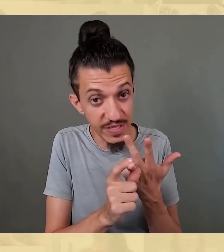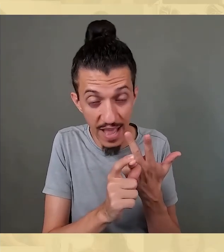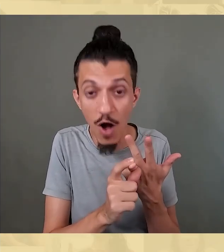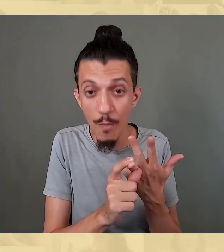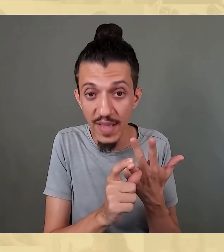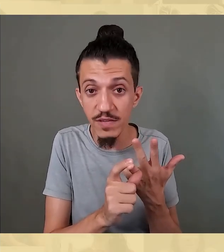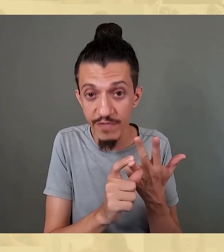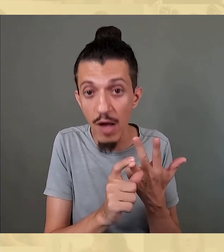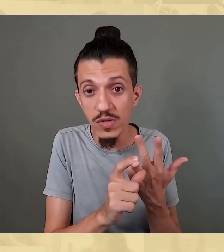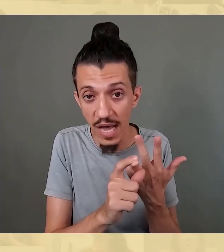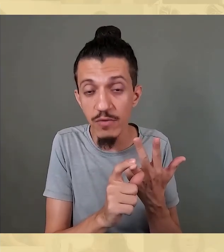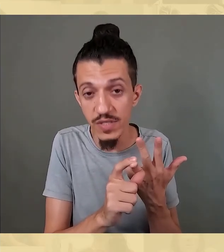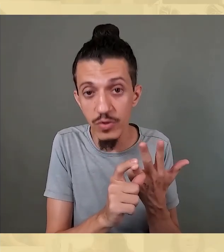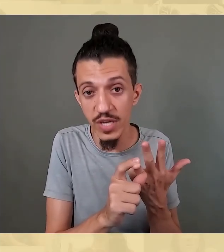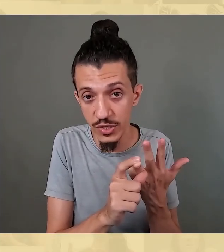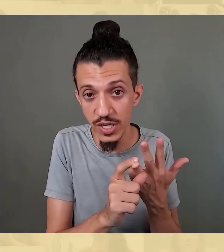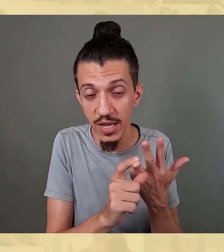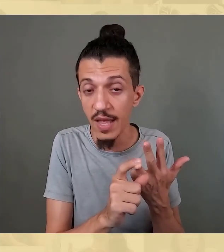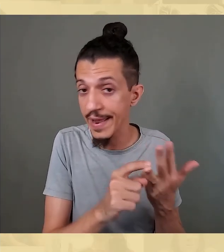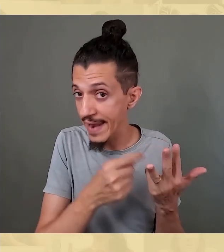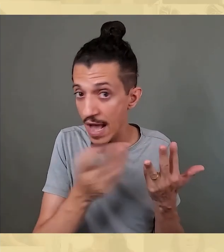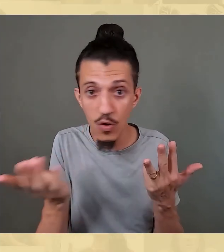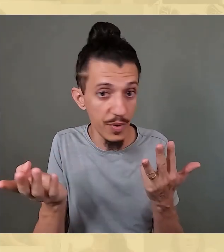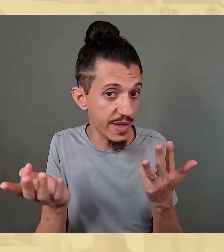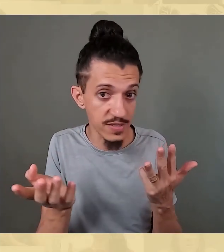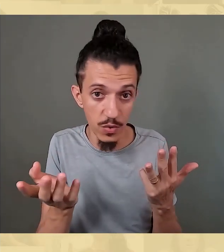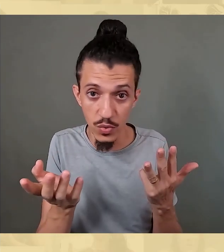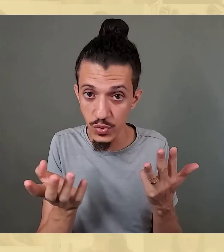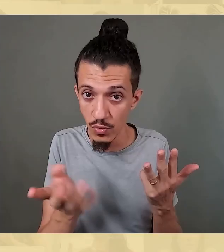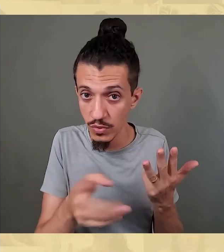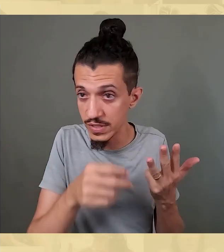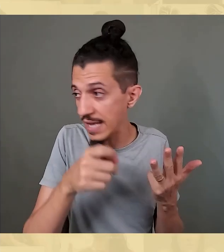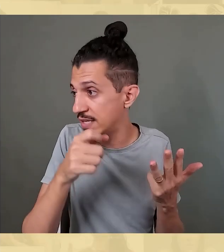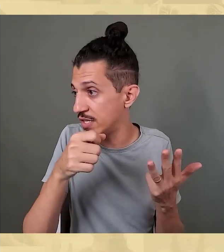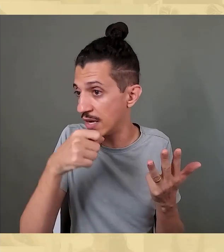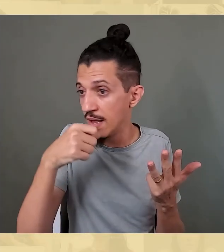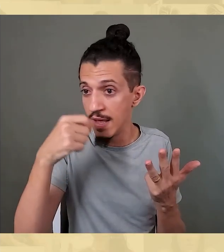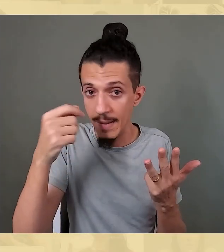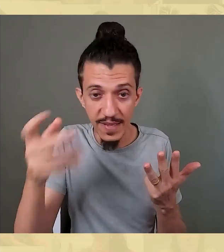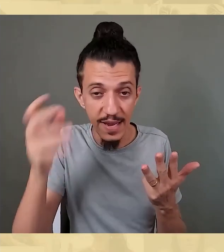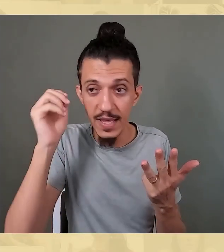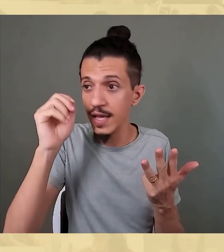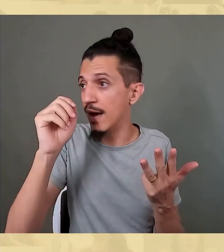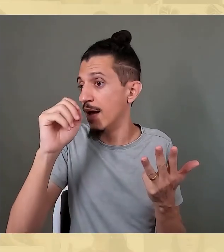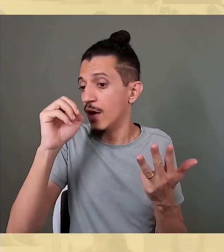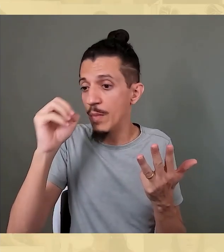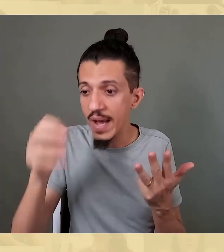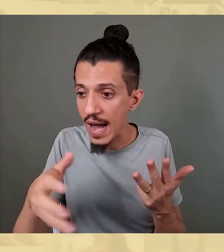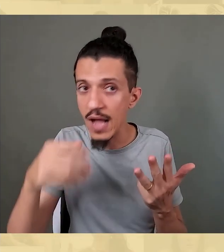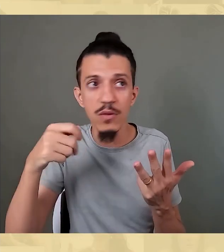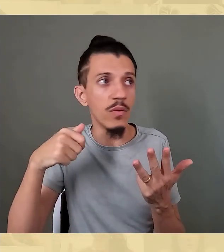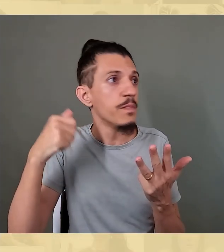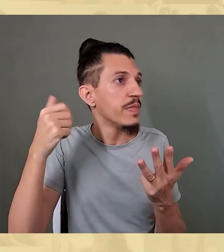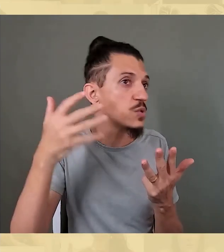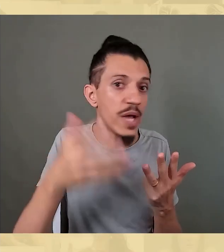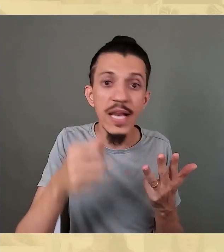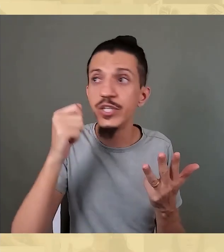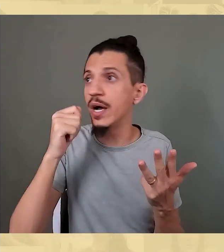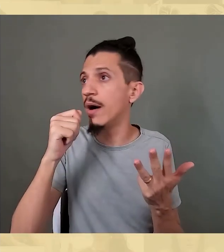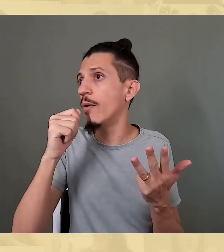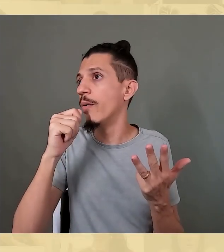que você realmente vai usar no seu dia a dia, na comunicação com surdos, quer seja na padaria, no mercado, na